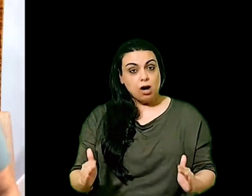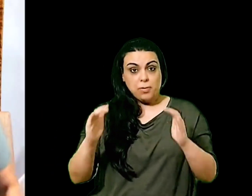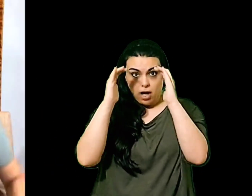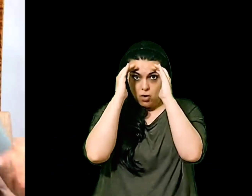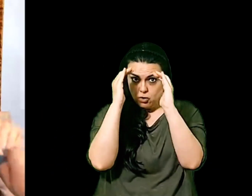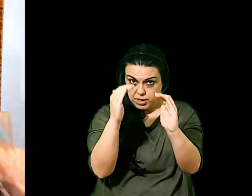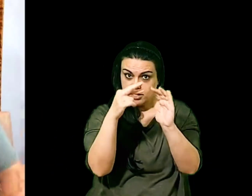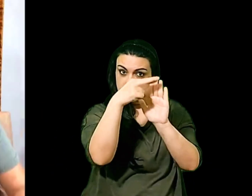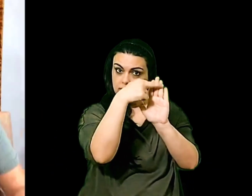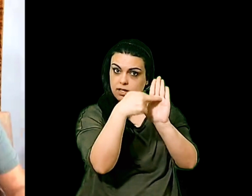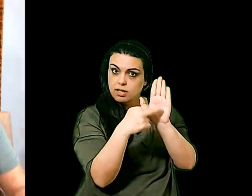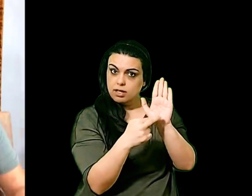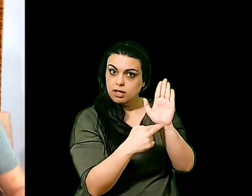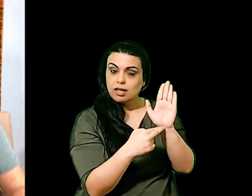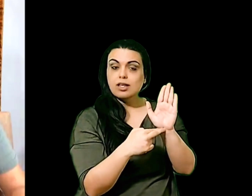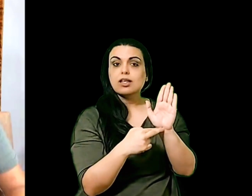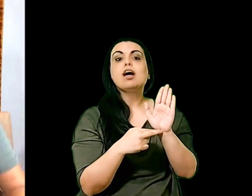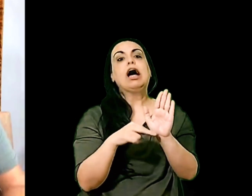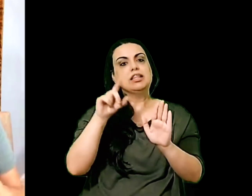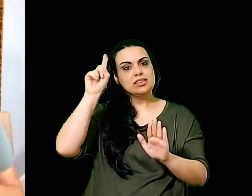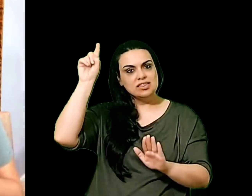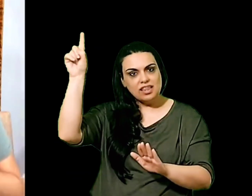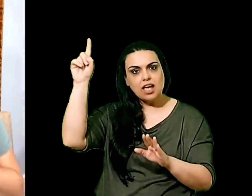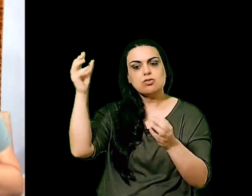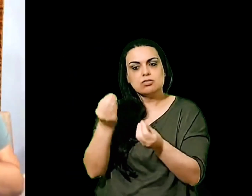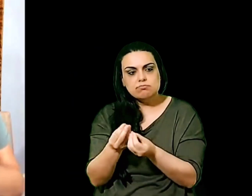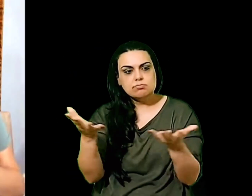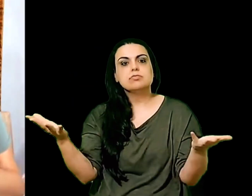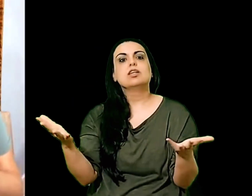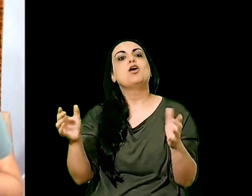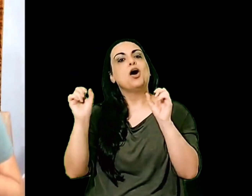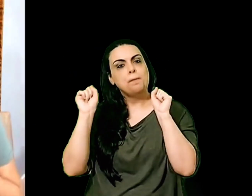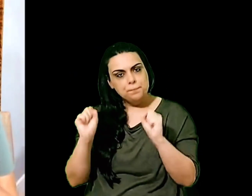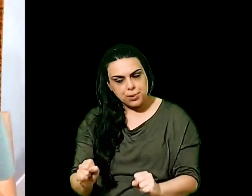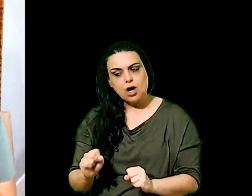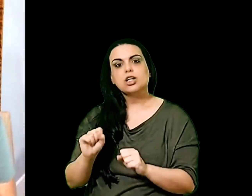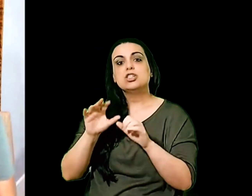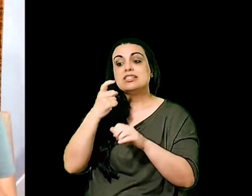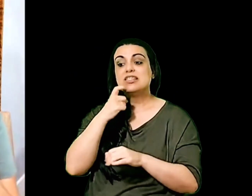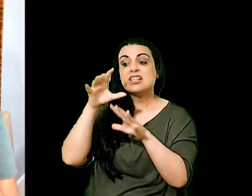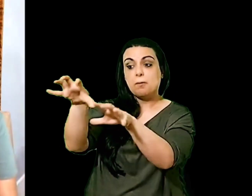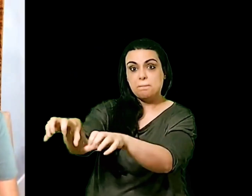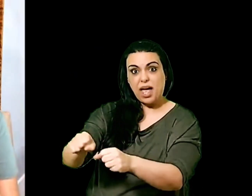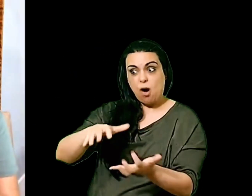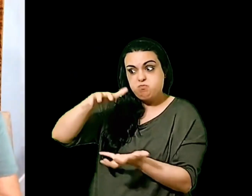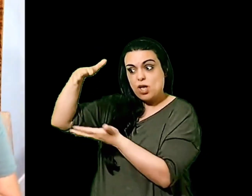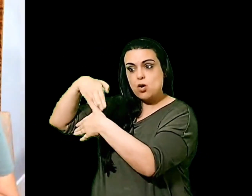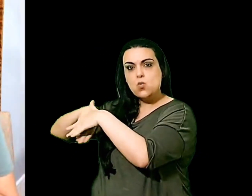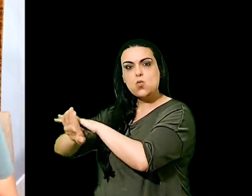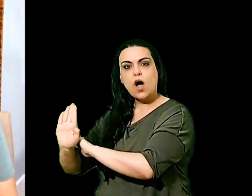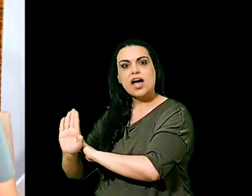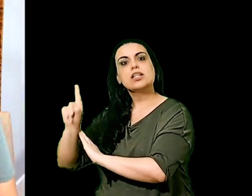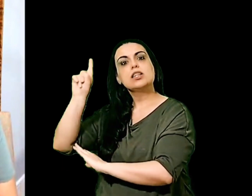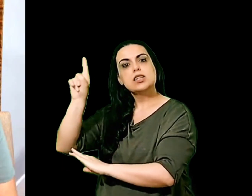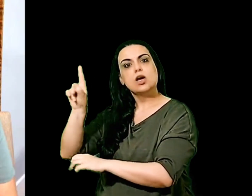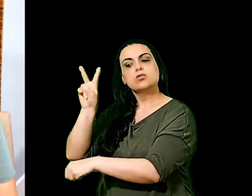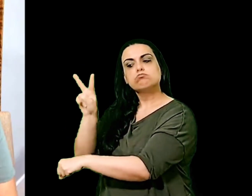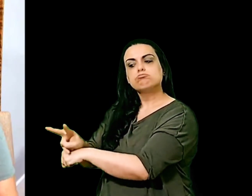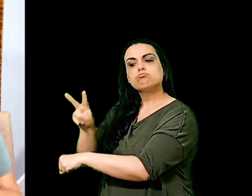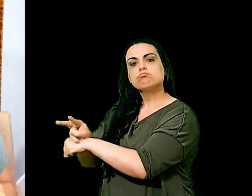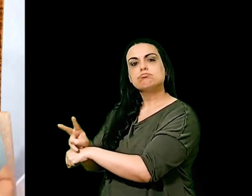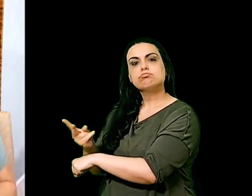descanso. E para obedecer esse princípio, aí Deus estendia a tolerância da preservação daquilo que era